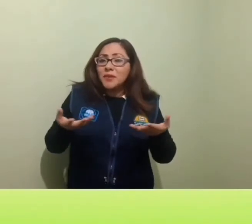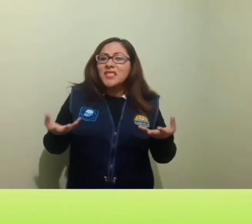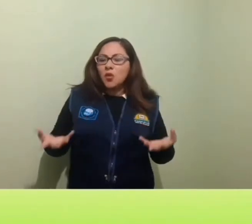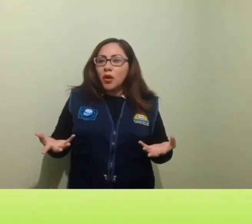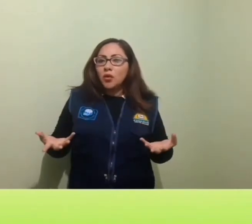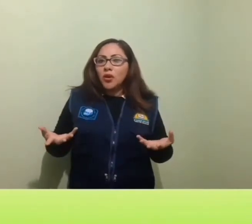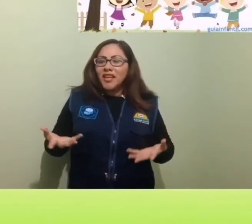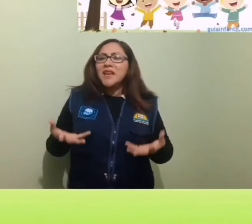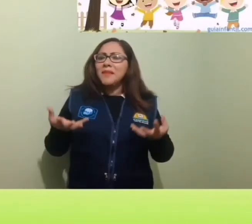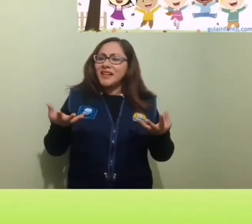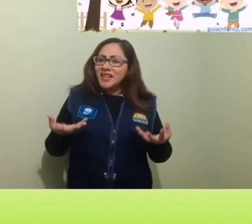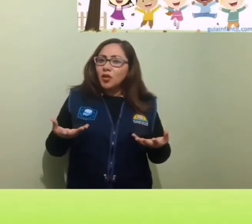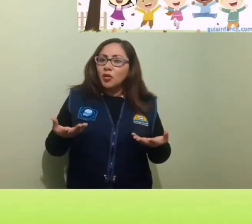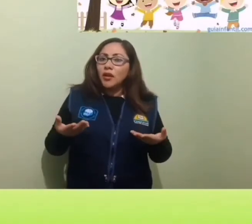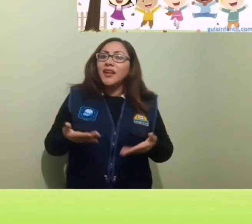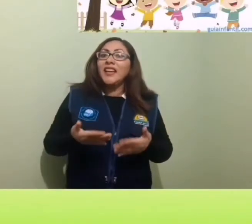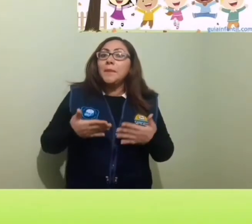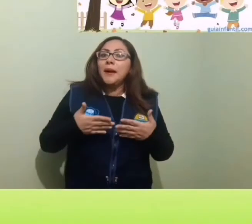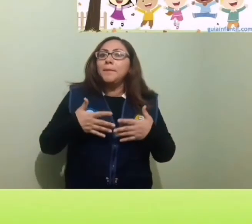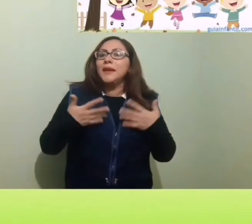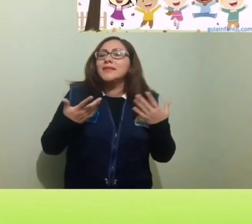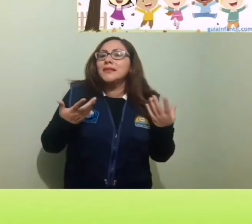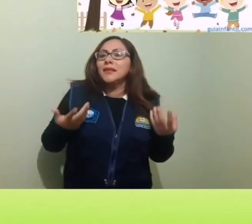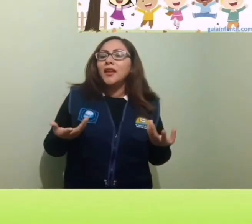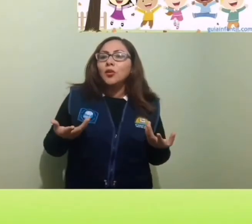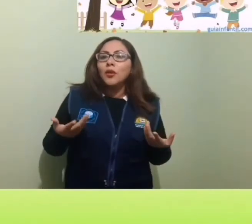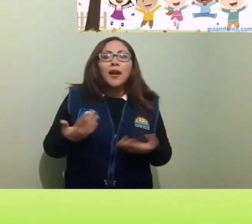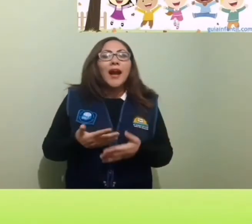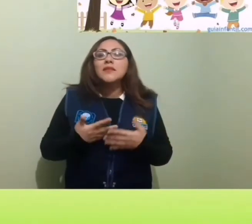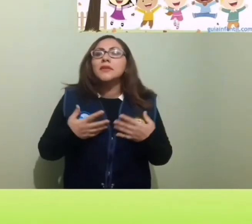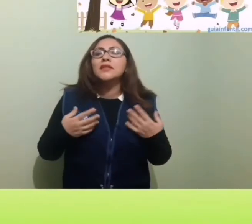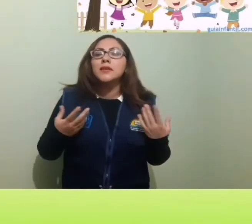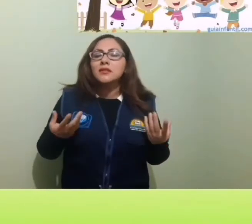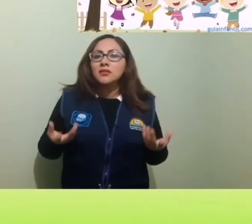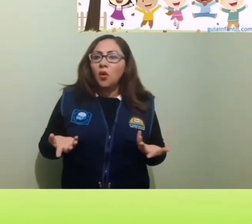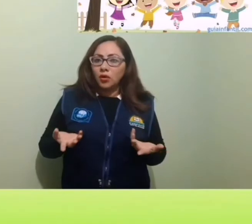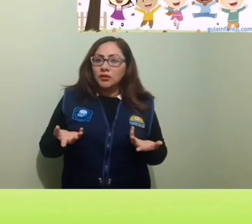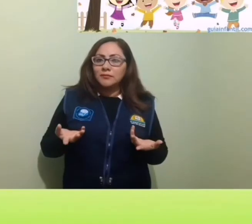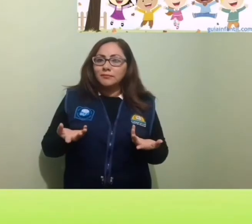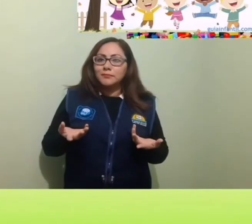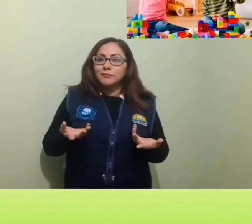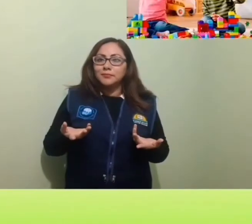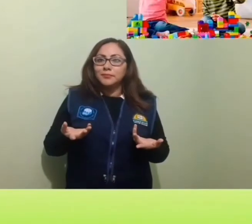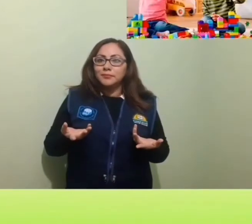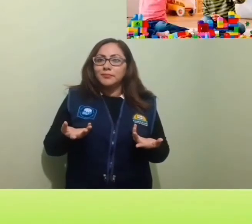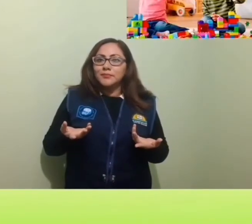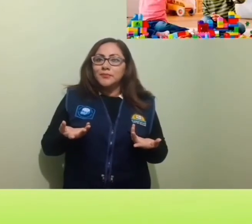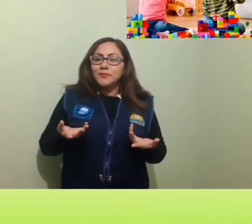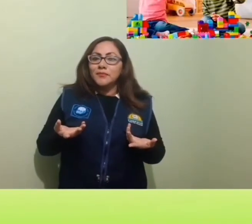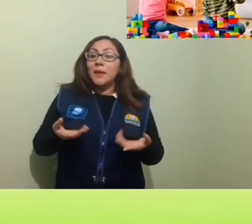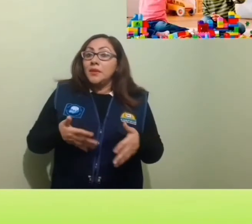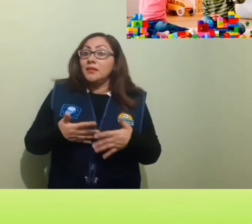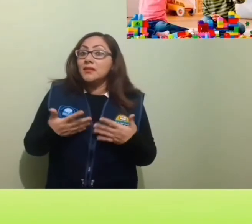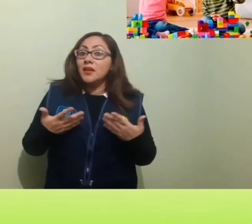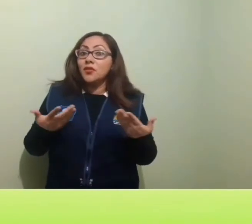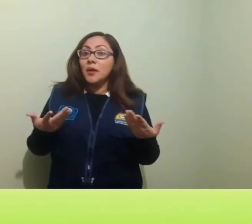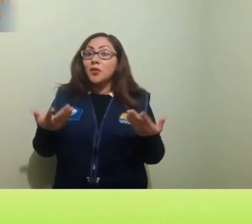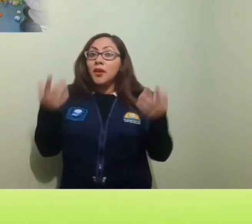del juego Es más rico Es más placentero Hay más diversión También desarrollamos la